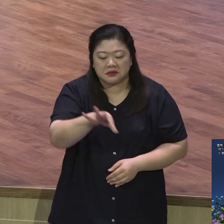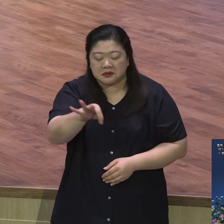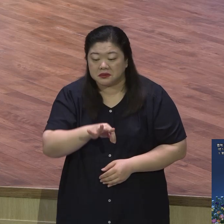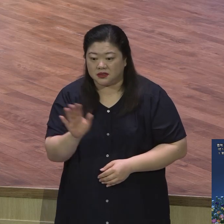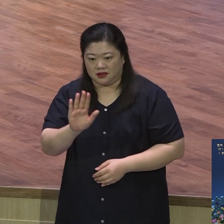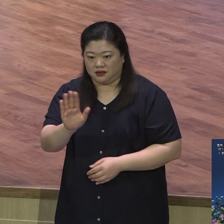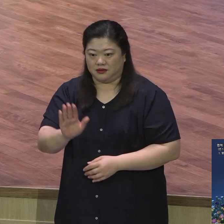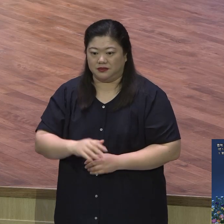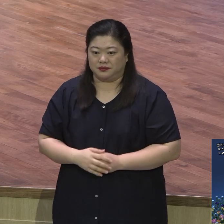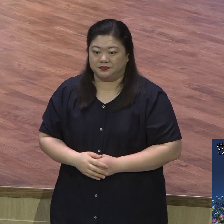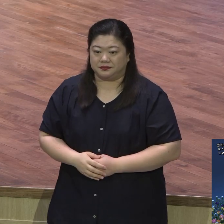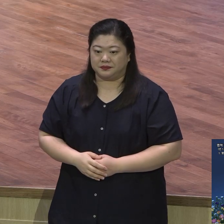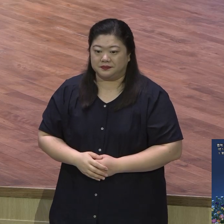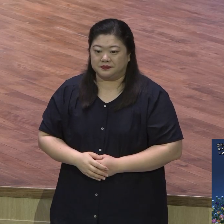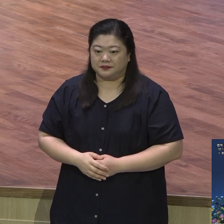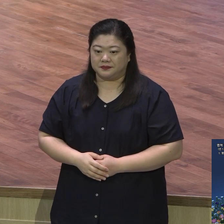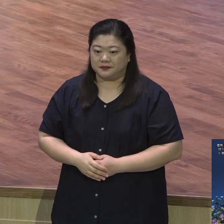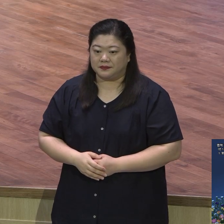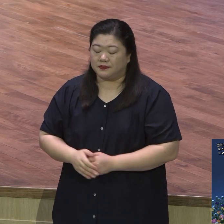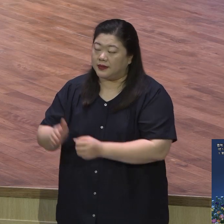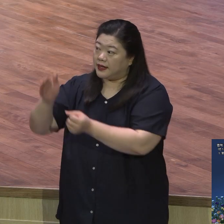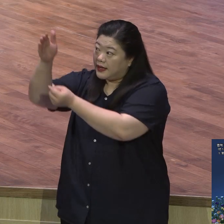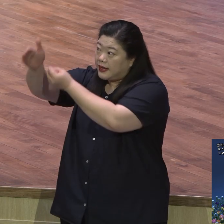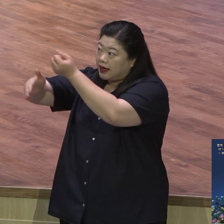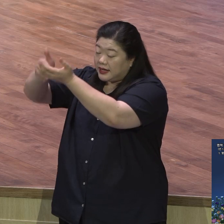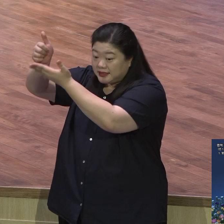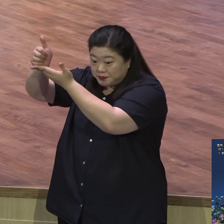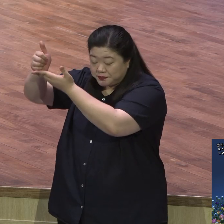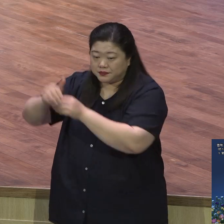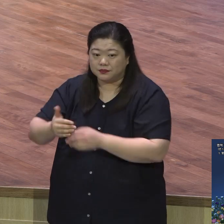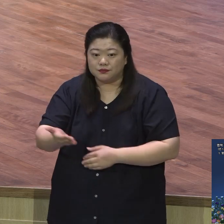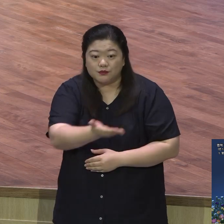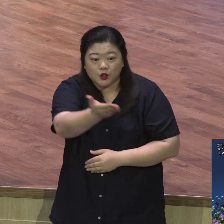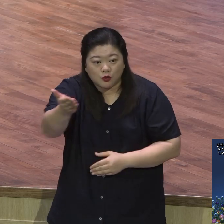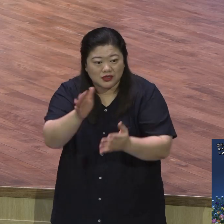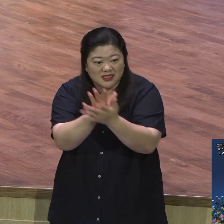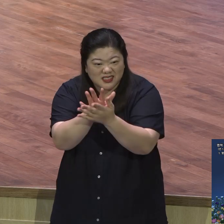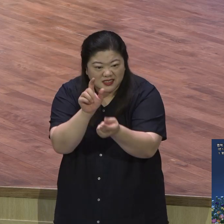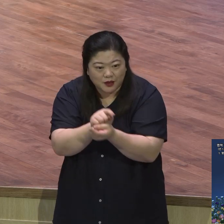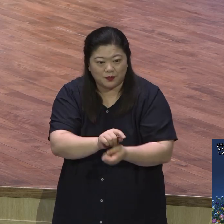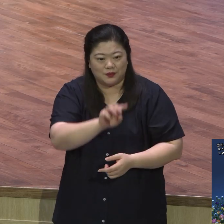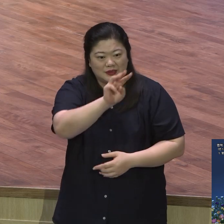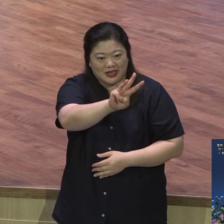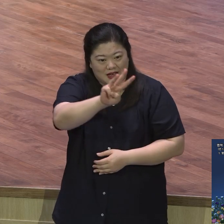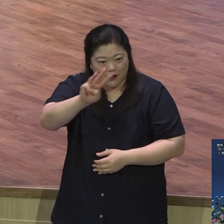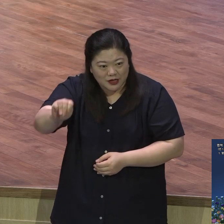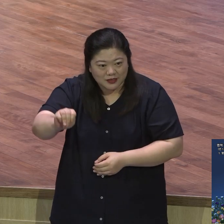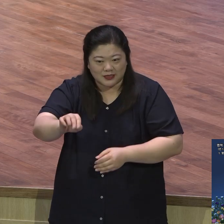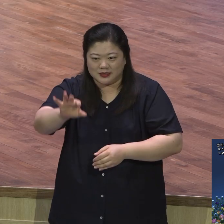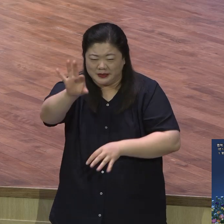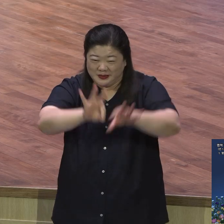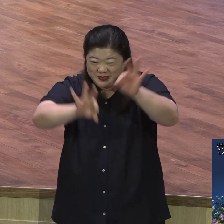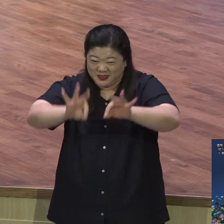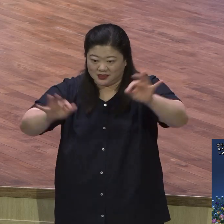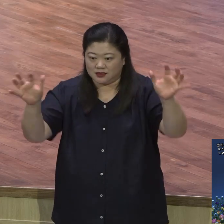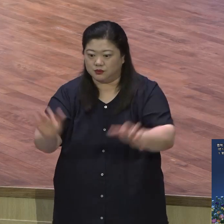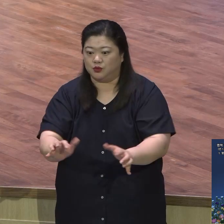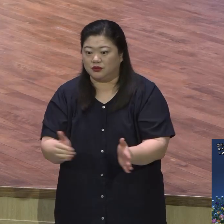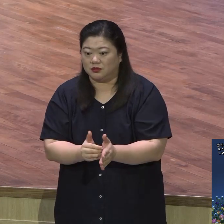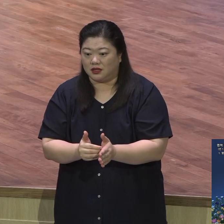제가 볼 때요. 하나님께서 우리를 여운교회로 부르셨다. 여운교회는 아무나 오는 교회가 아니에요. 여기는